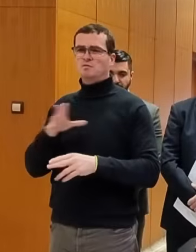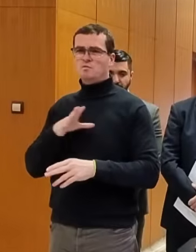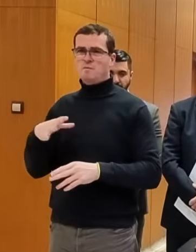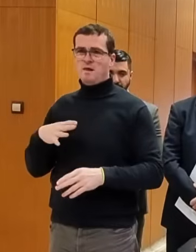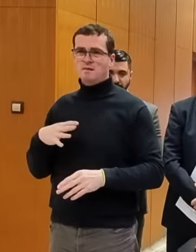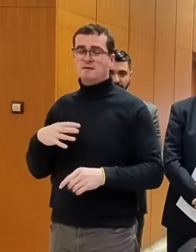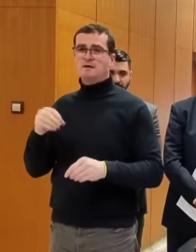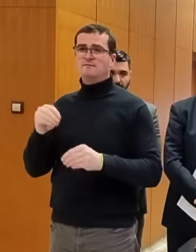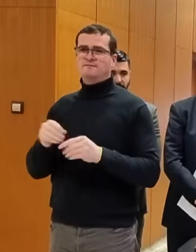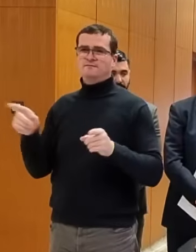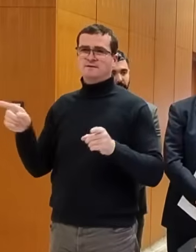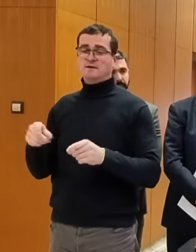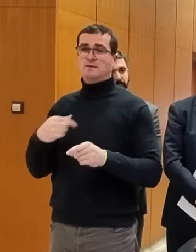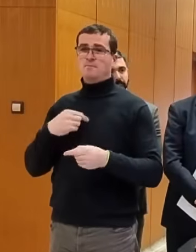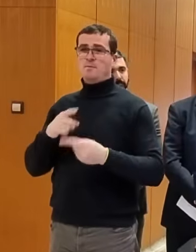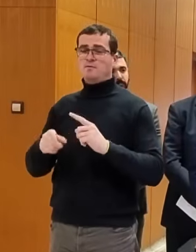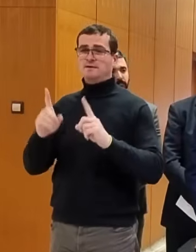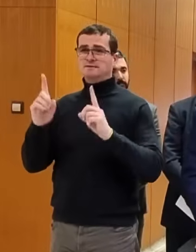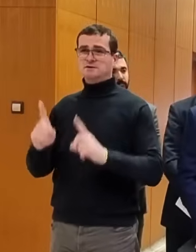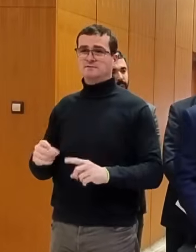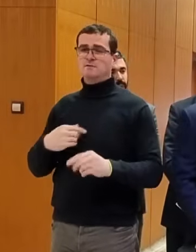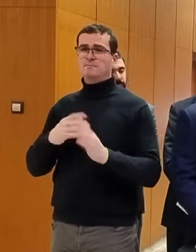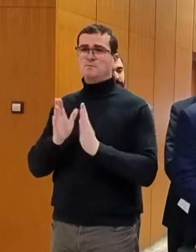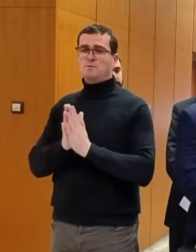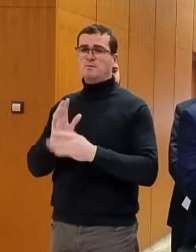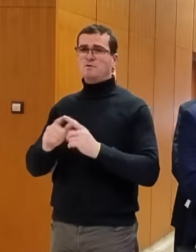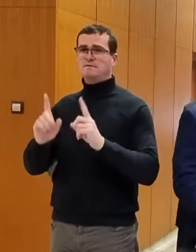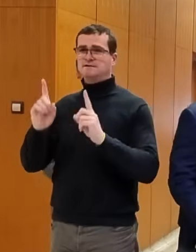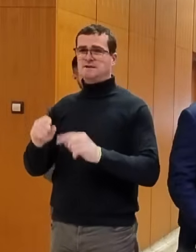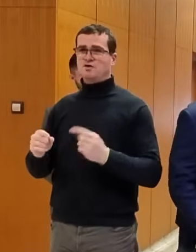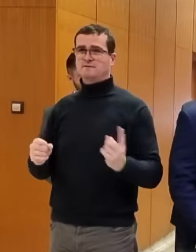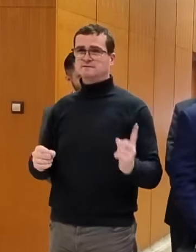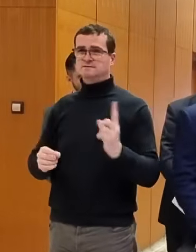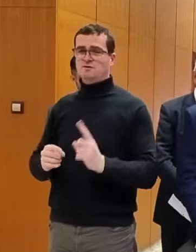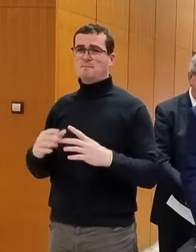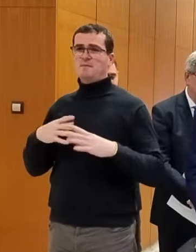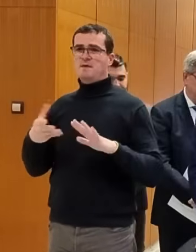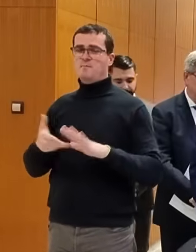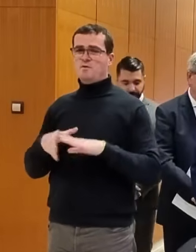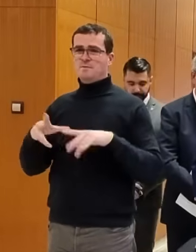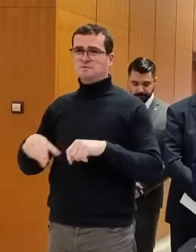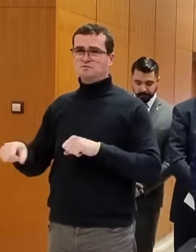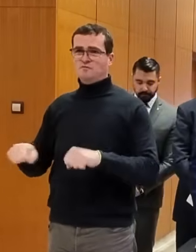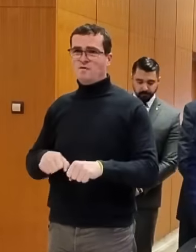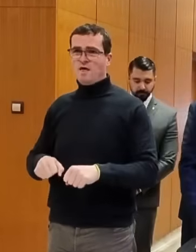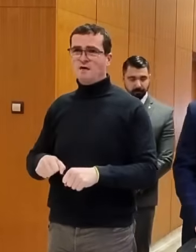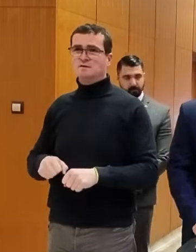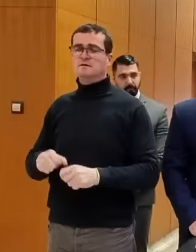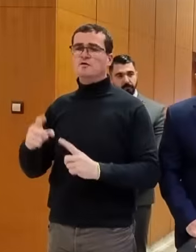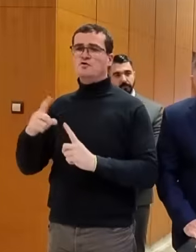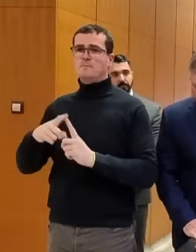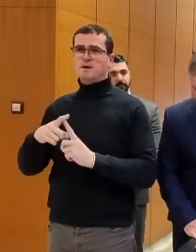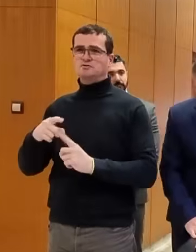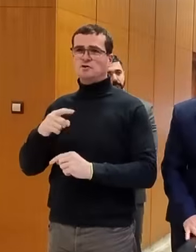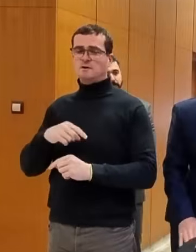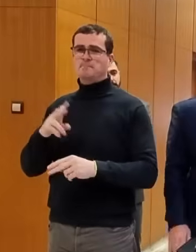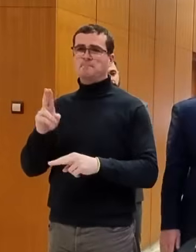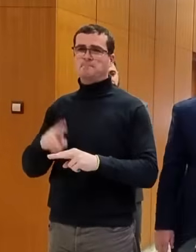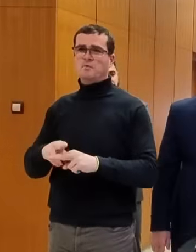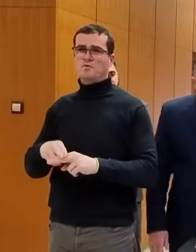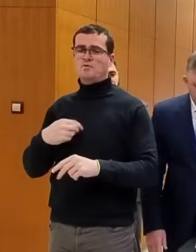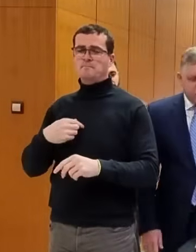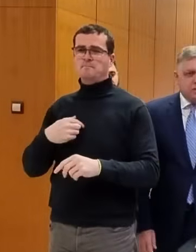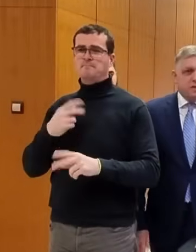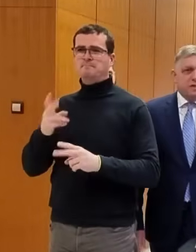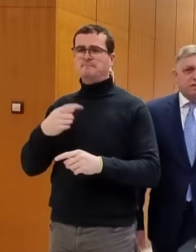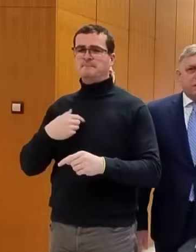bežné. Toľko, pokiaľ ide o moje politické stanovisko, poprosím o politické stanovisko pána podpredsedu vlády Tomáša Tarabu a potom by